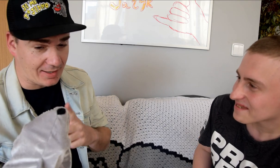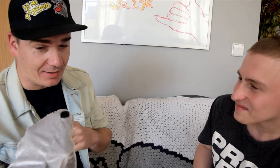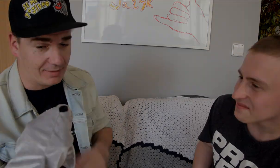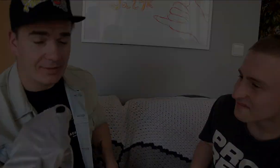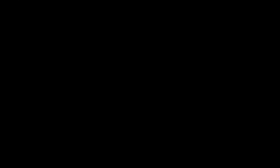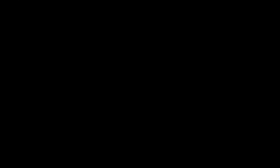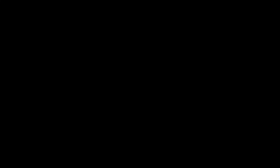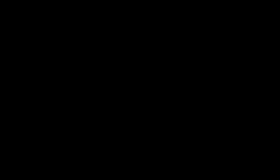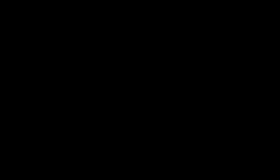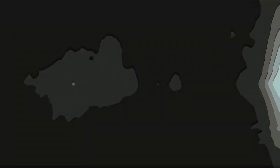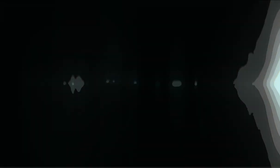jo?